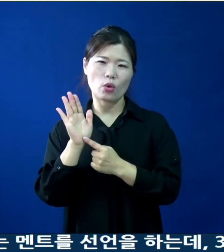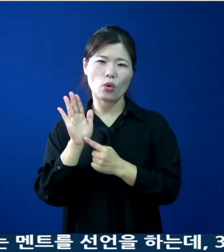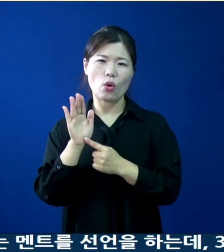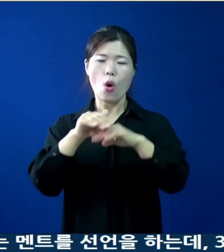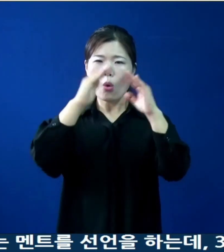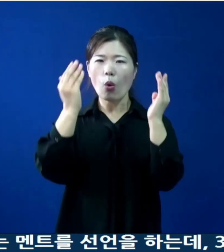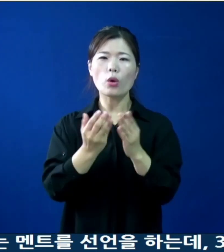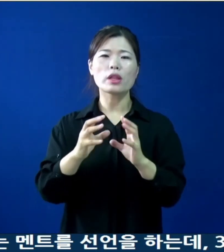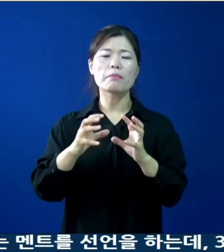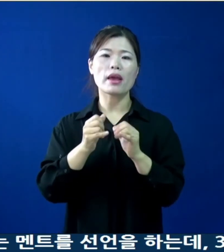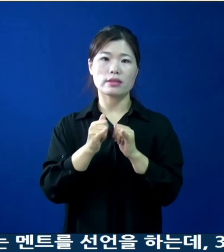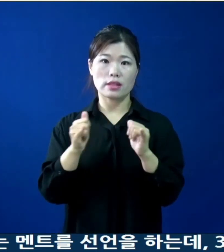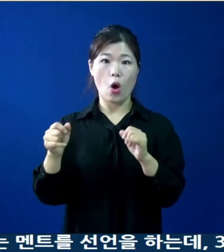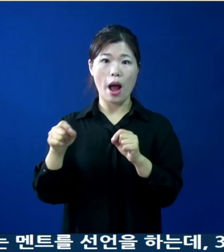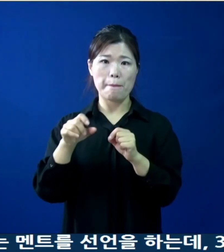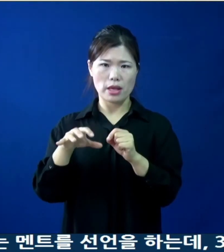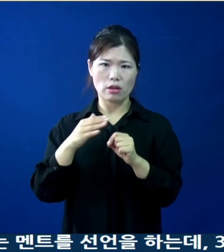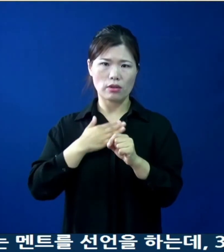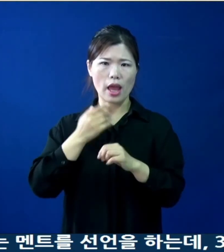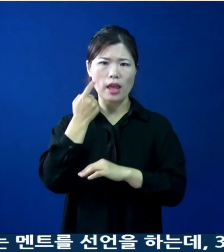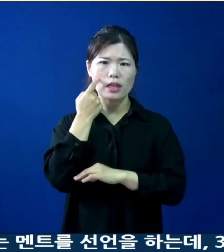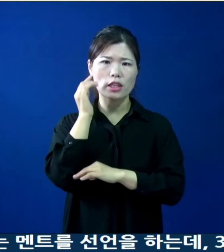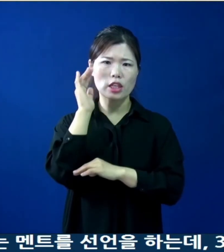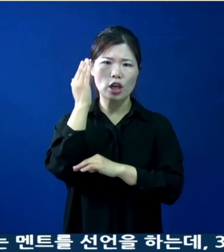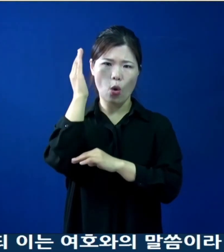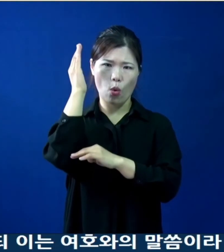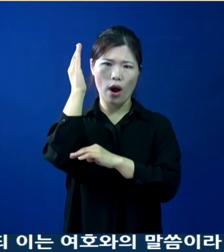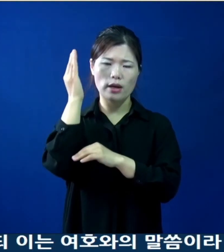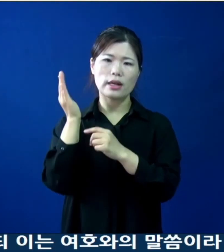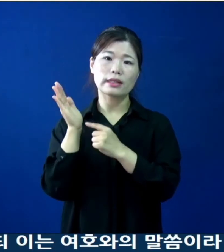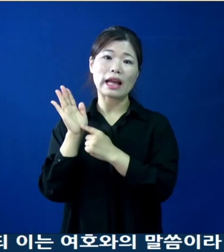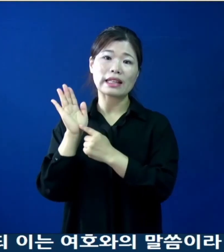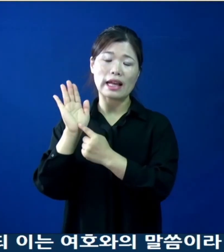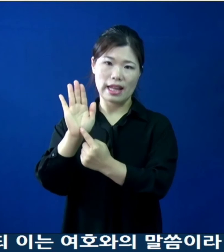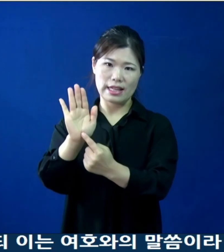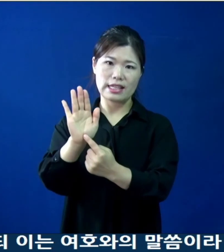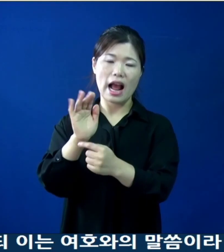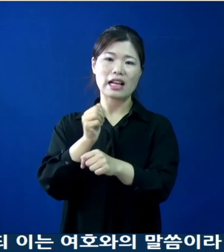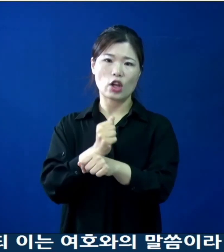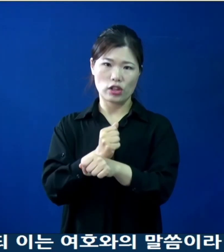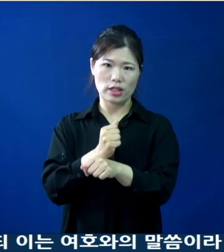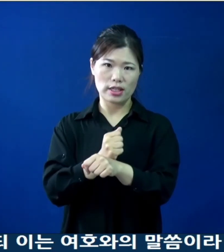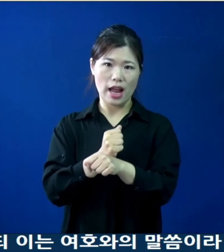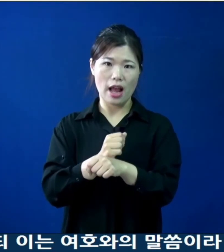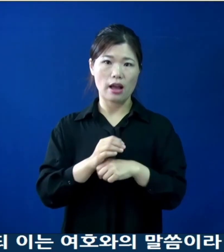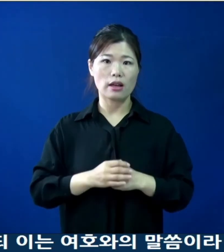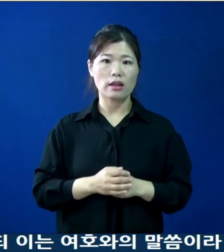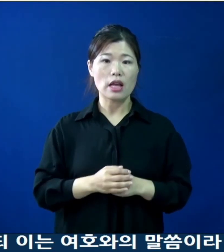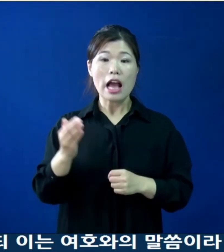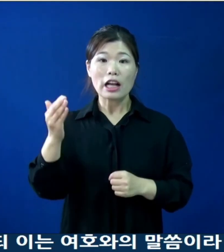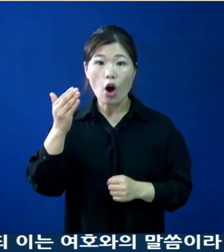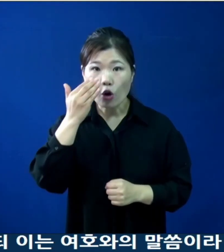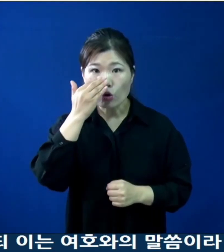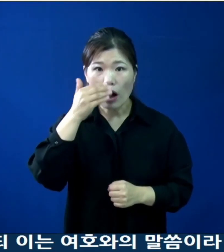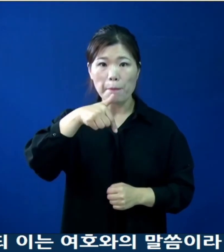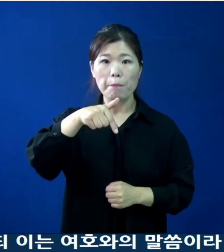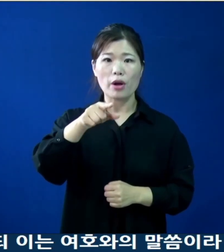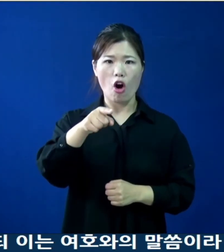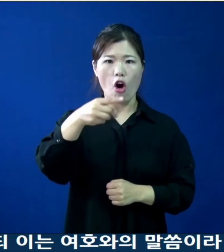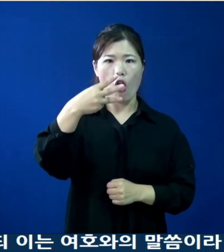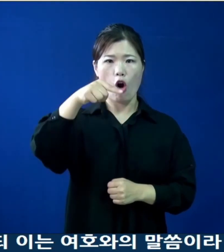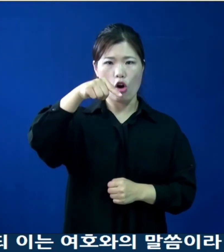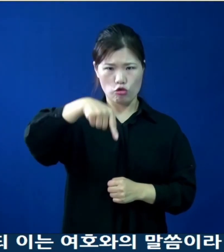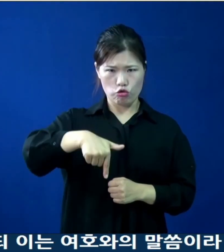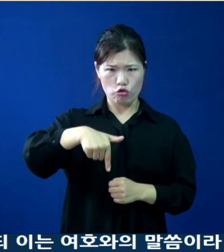온 백성 앞에서 내 영광을 나타내리라 하셨느니라. 이때 거룩함이란 단어가 나오는 겁니다.